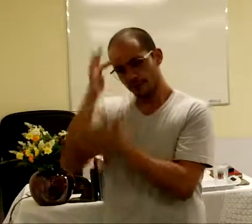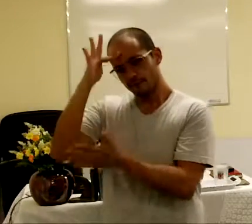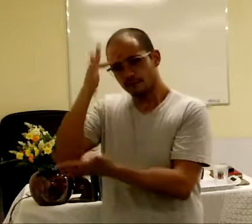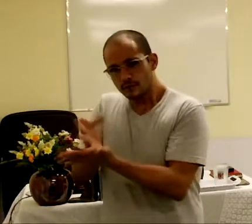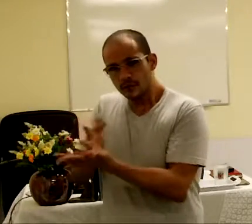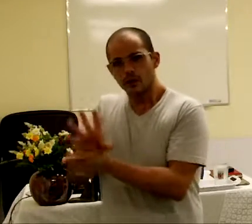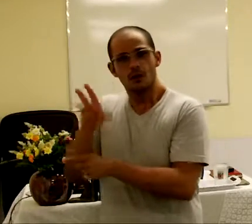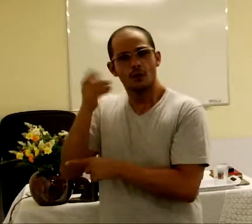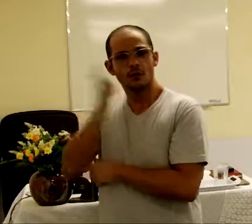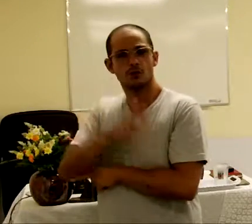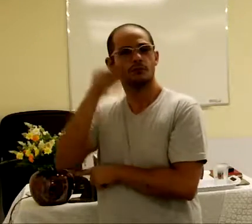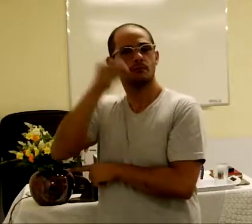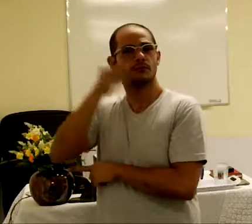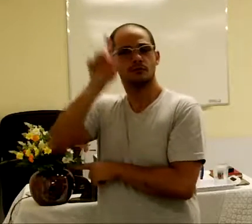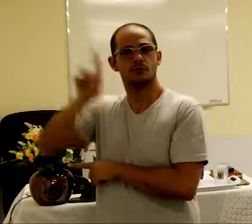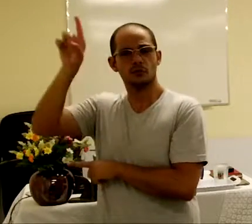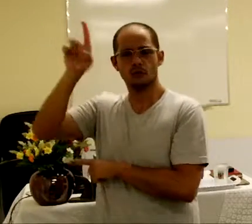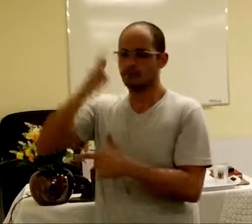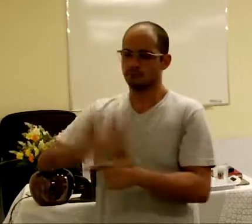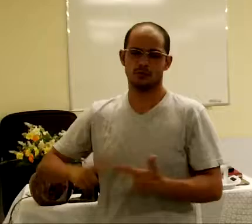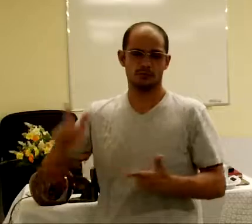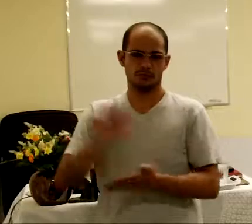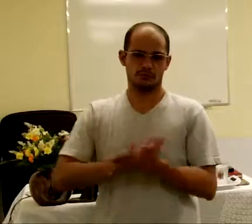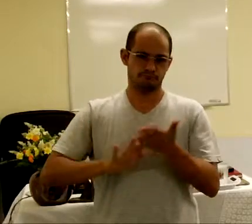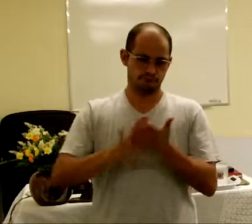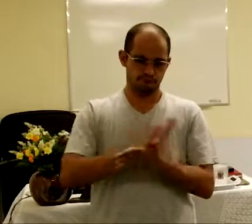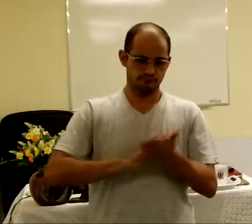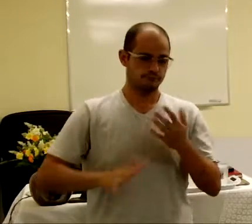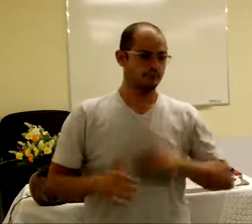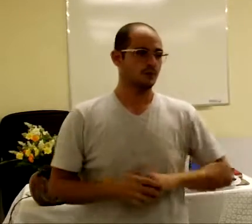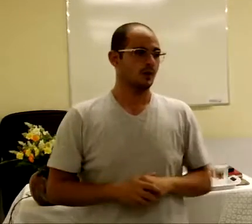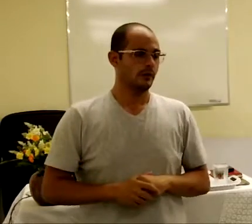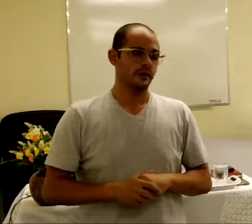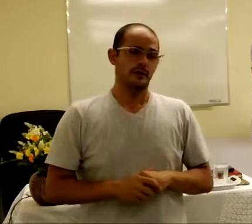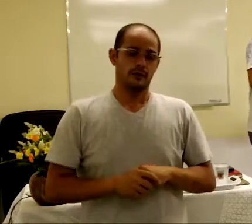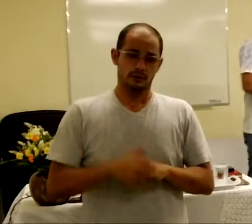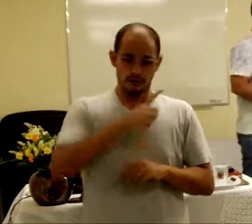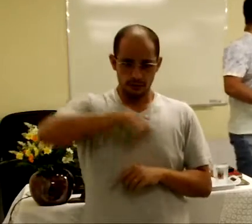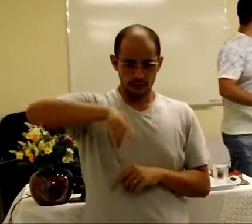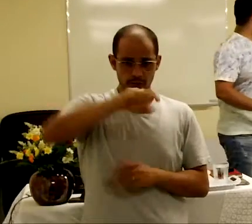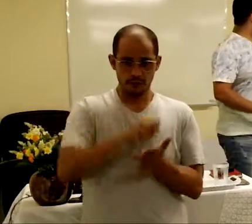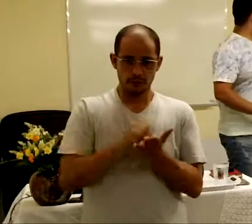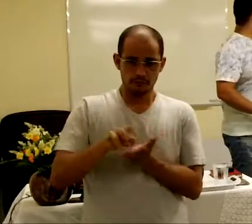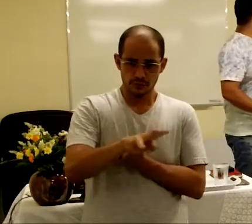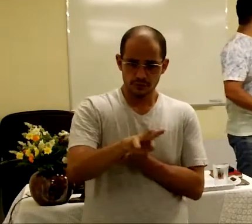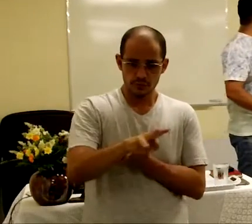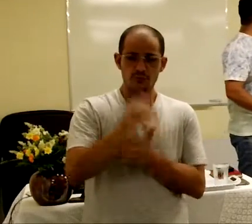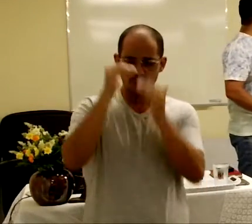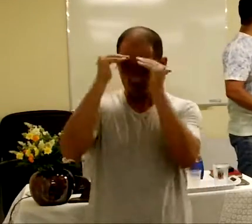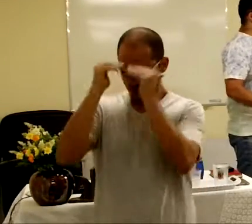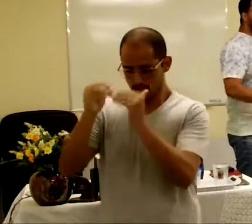experiência divina, que bom, não tem problema nenhum. Né? O Espiritismo respeita, mas não vivencia